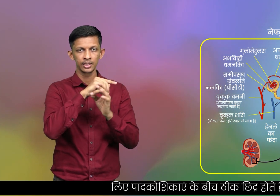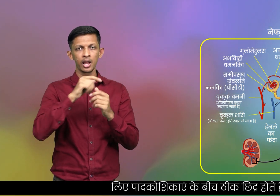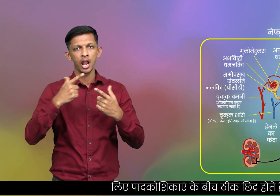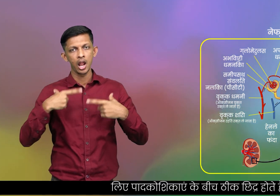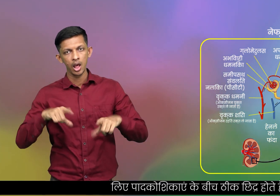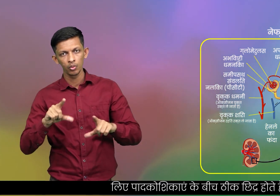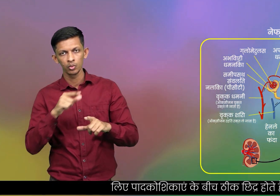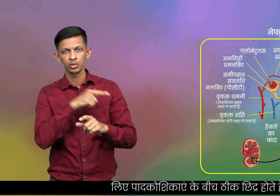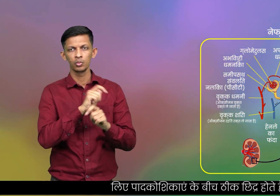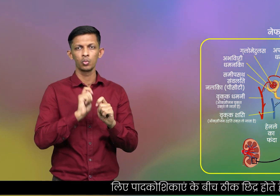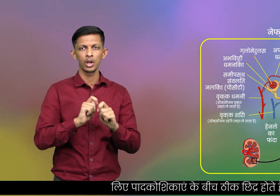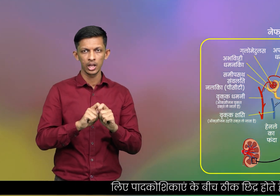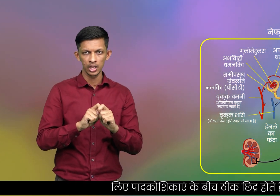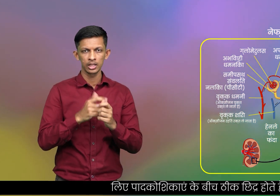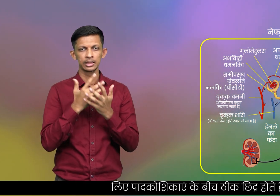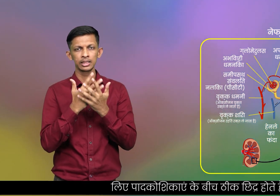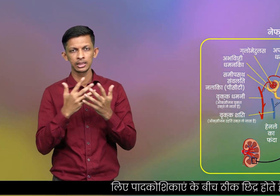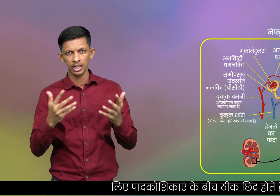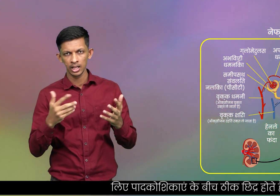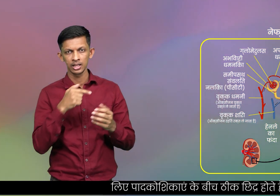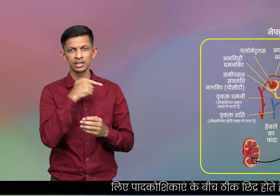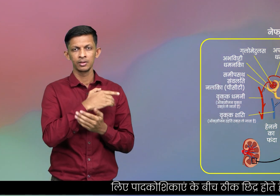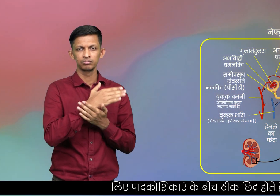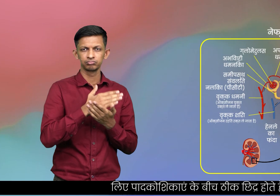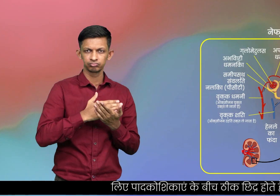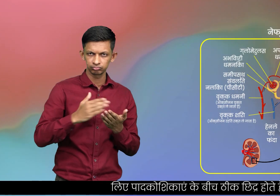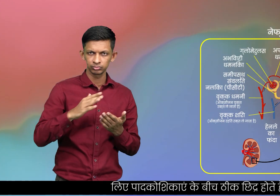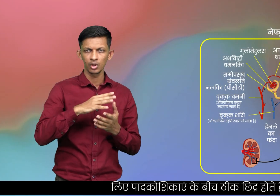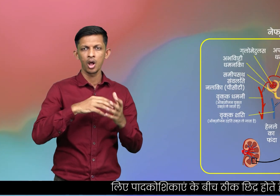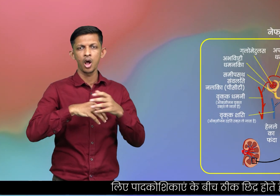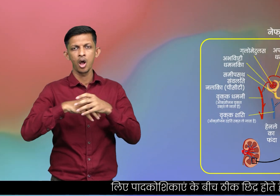पाद कोशिकाओं के बीच ठीक छिद्र होता है।